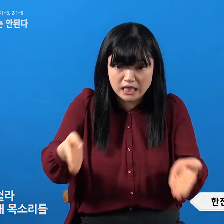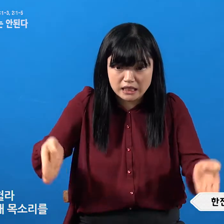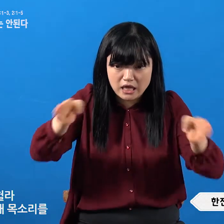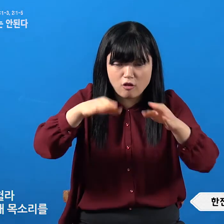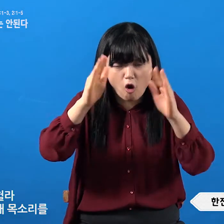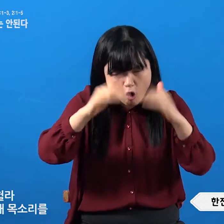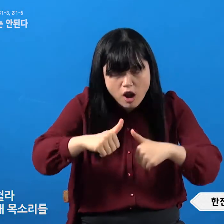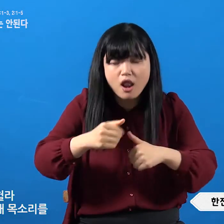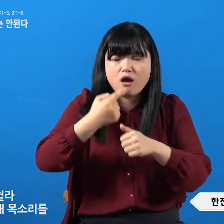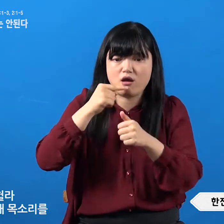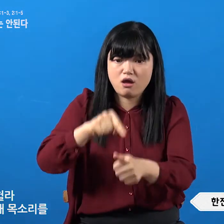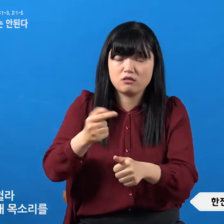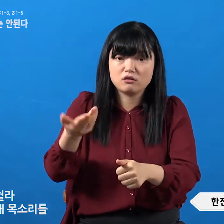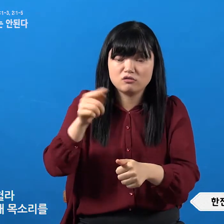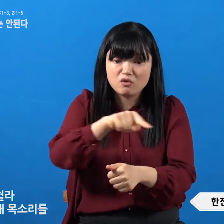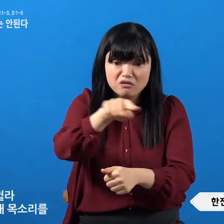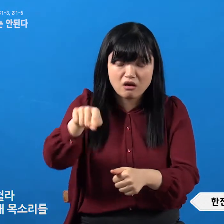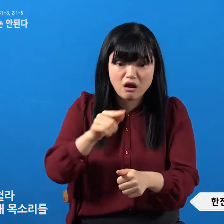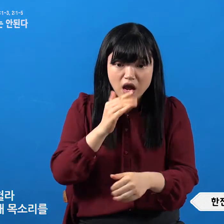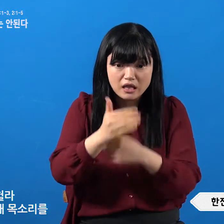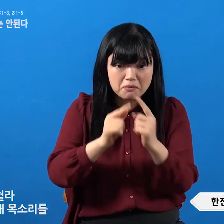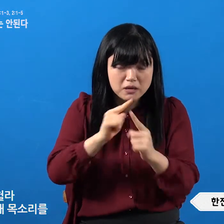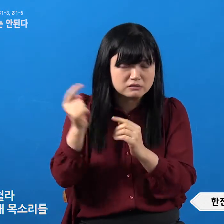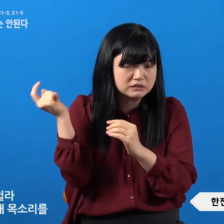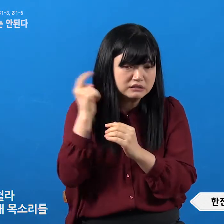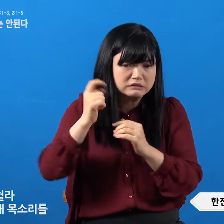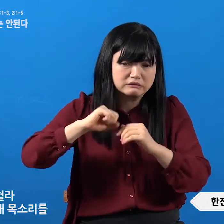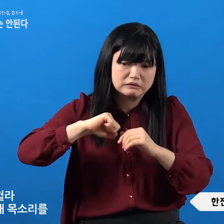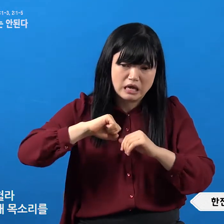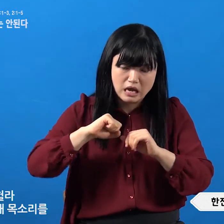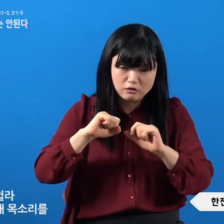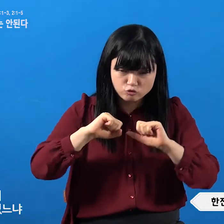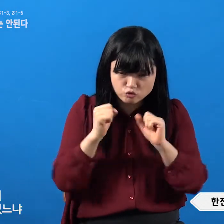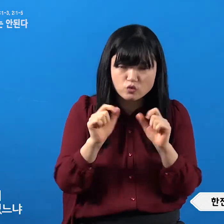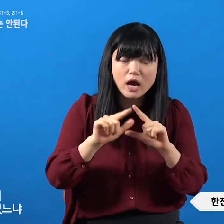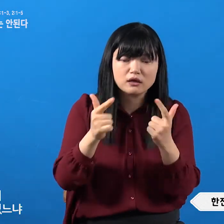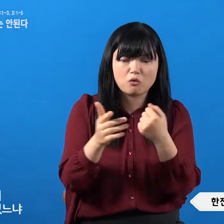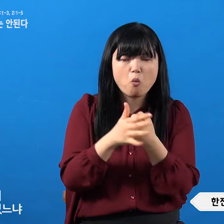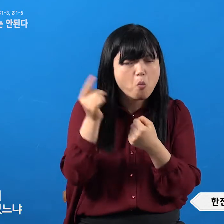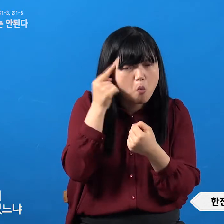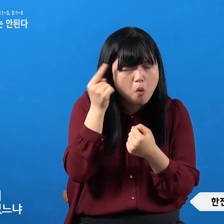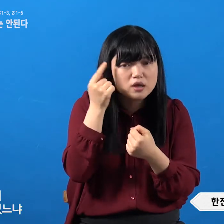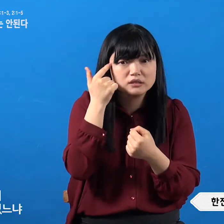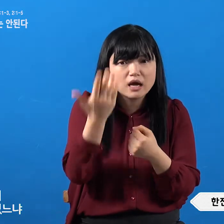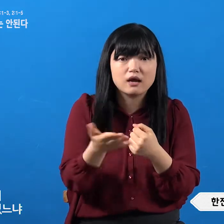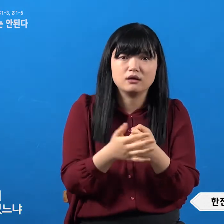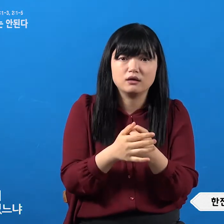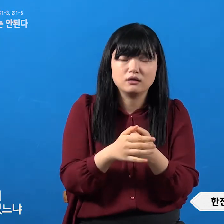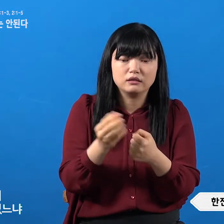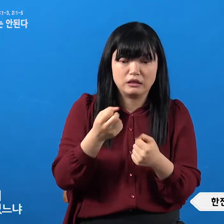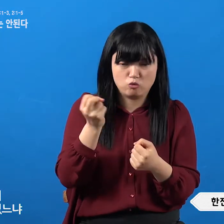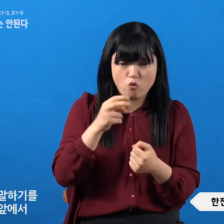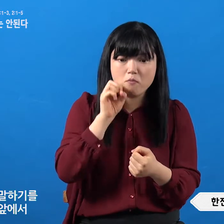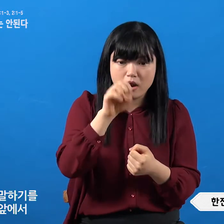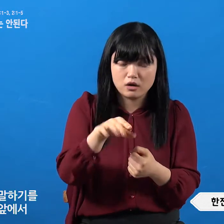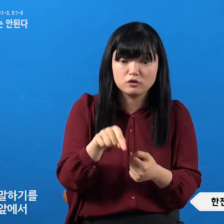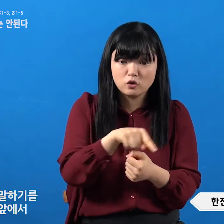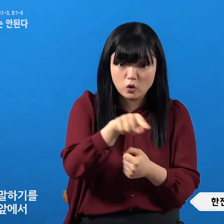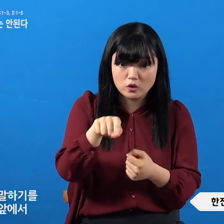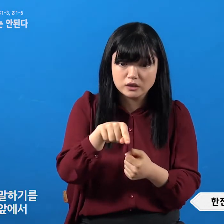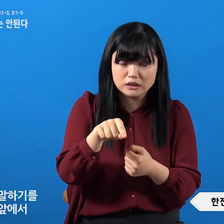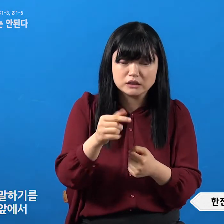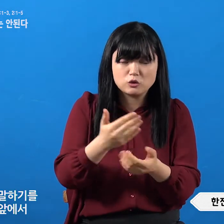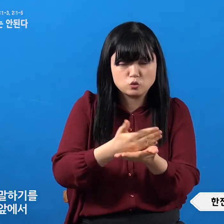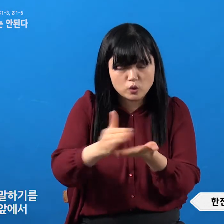헐라 하였거늘 너희가 내 목소리를 듣지 아니하였으니 어찌하여 그리하였느냐. 그러므로 내가 또 말하기를 내가 그들을